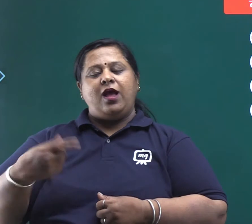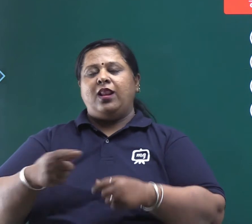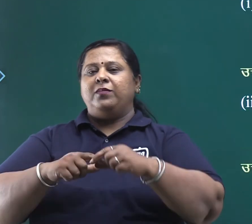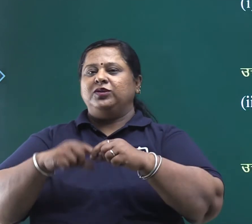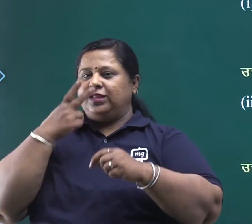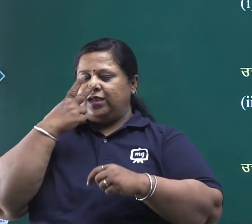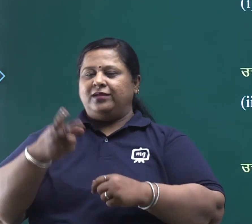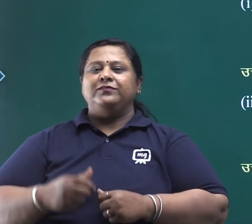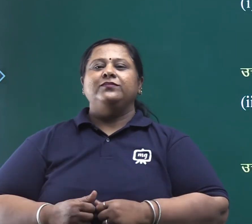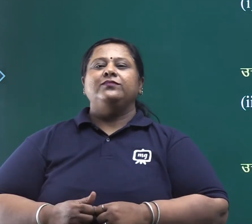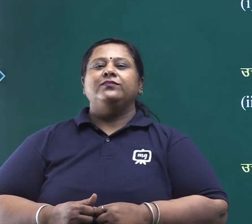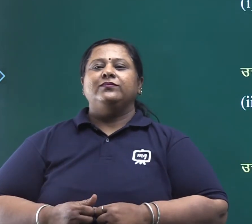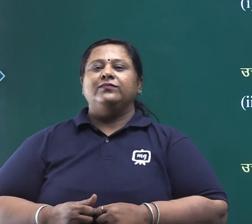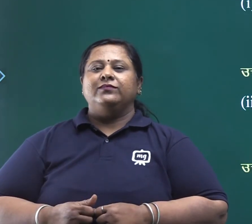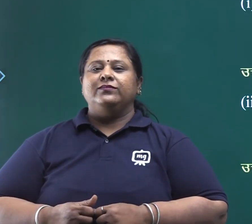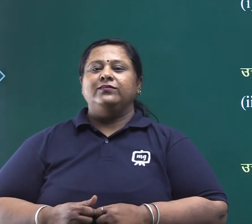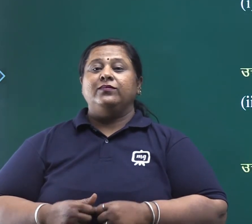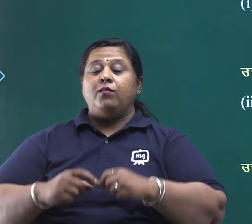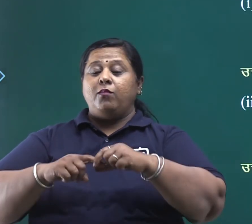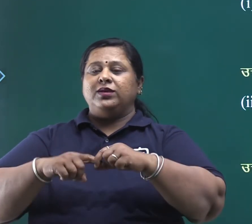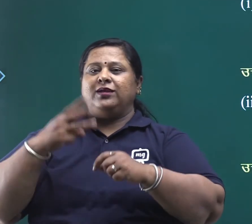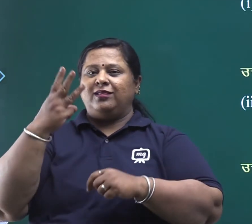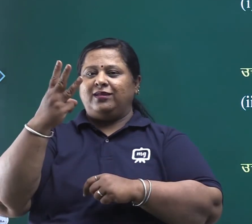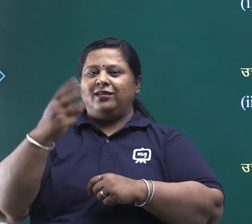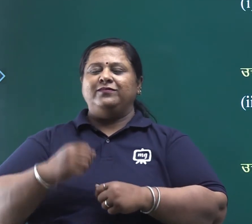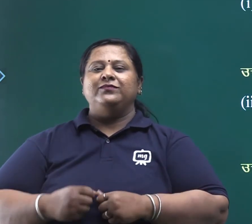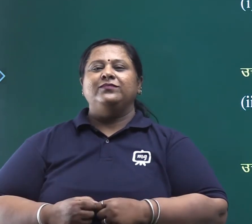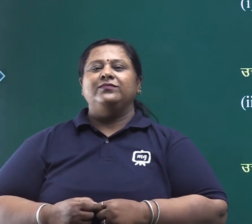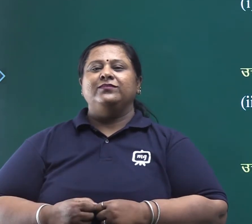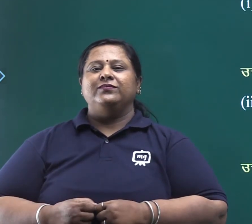आगे का प्रश्न देखते हैं। प्रश्न संख्या 3,